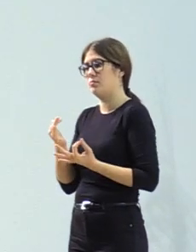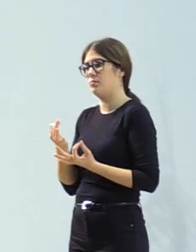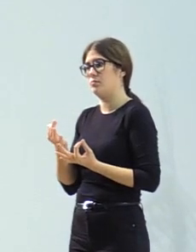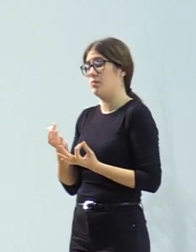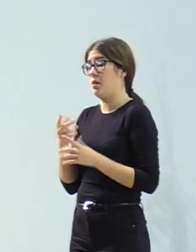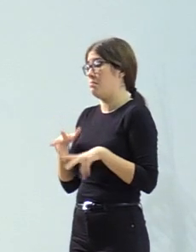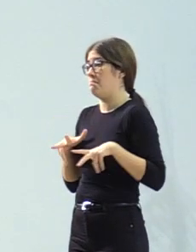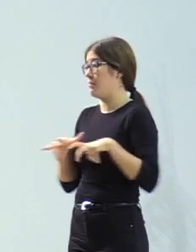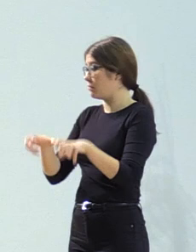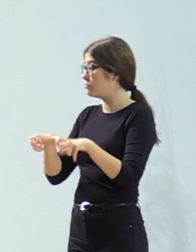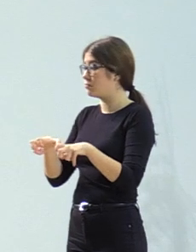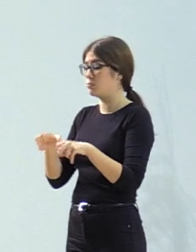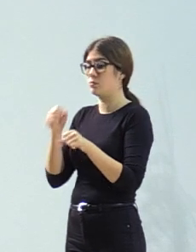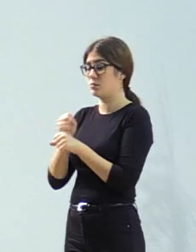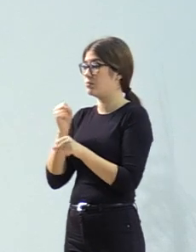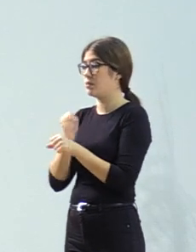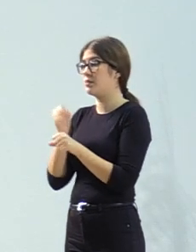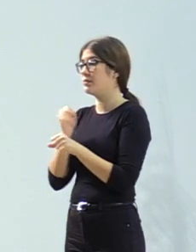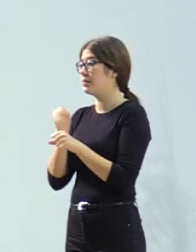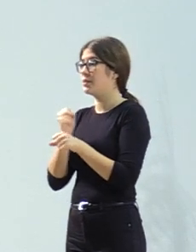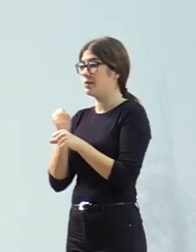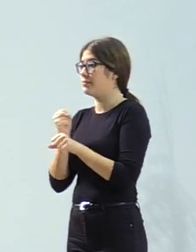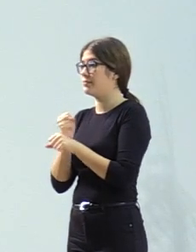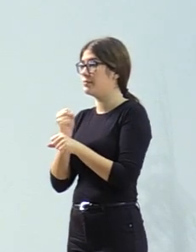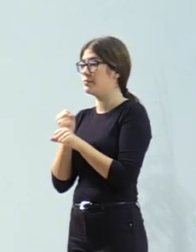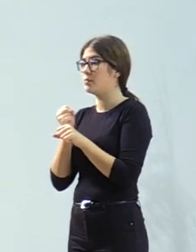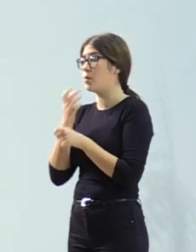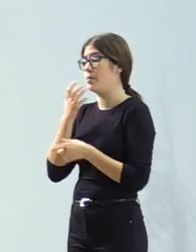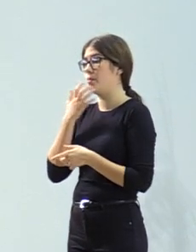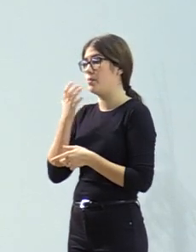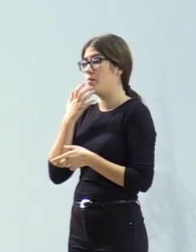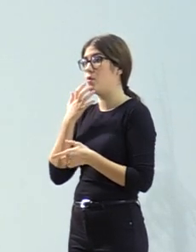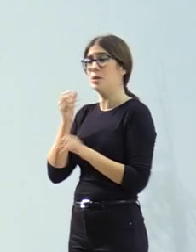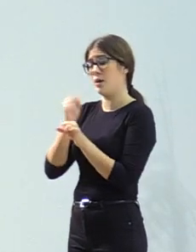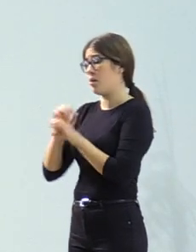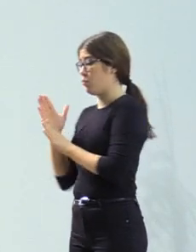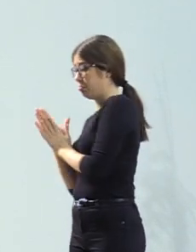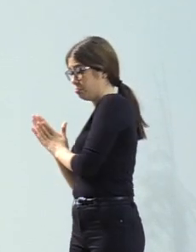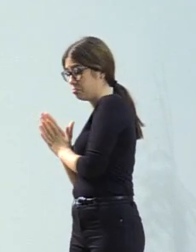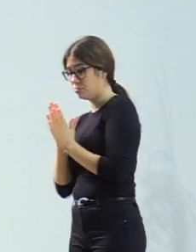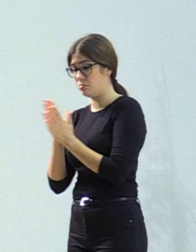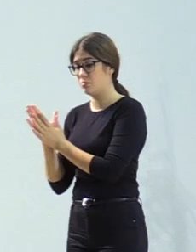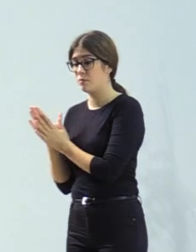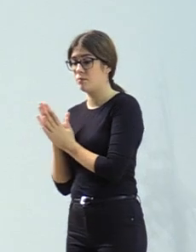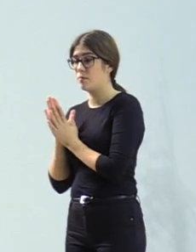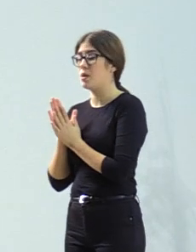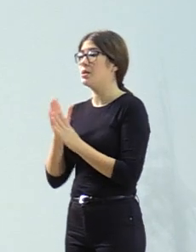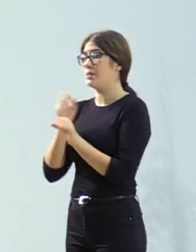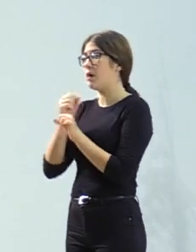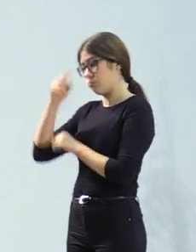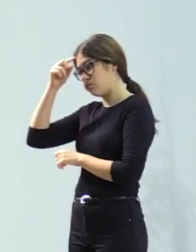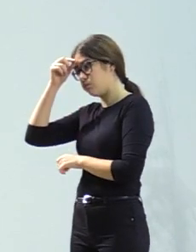el principio, y aquí Marco seguro tiene mucha experiencia y mucho a decir, con la gente con la que estás trabajando, lo que decíamos antes, de tener la